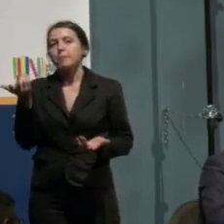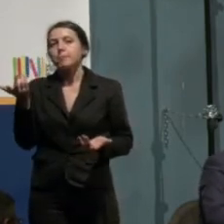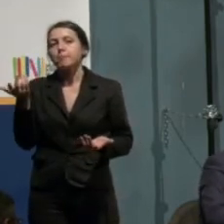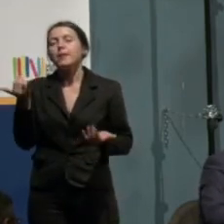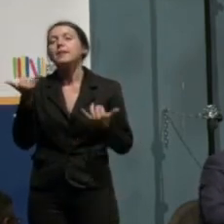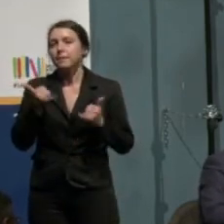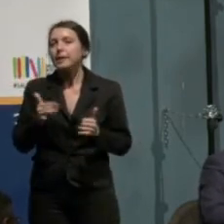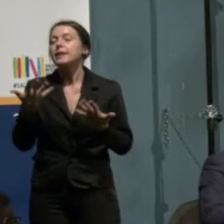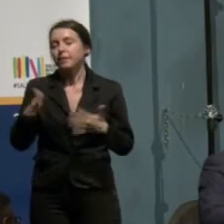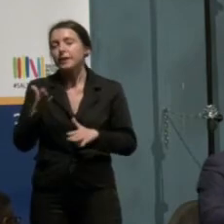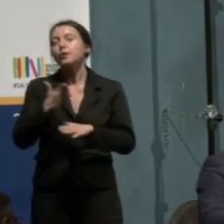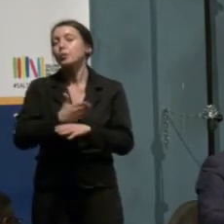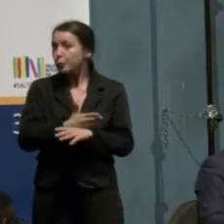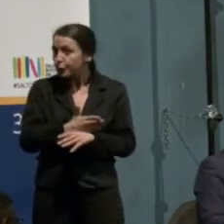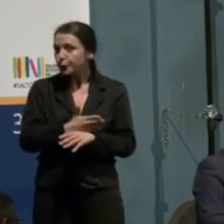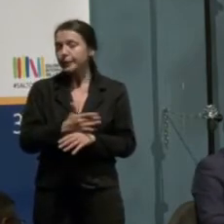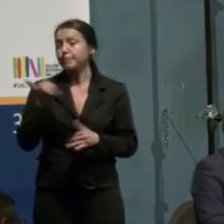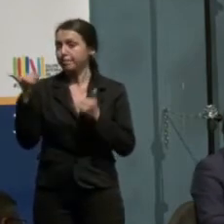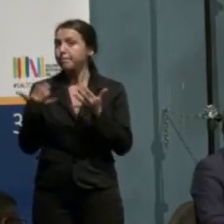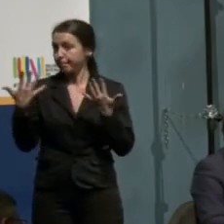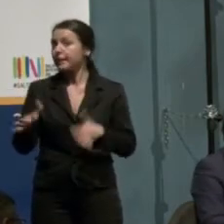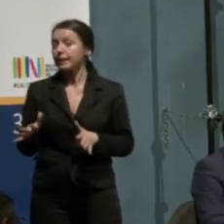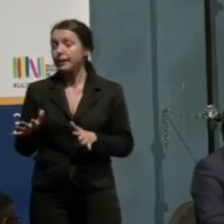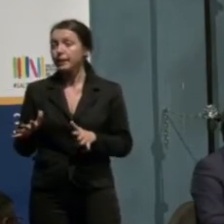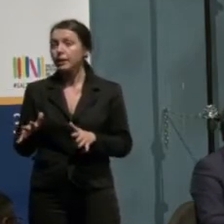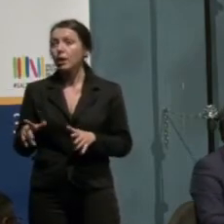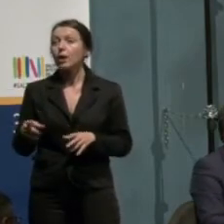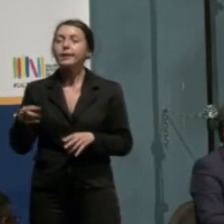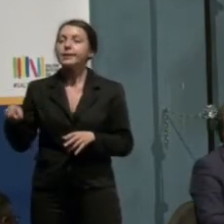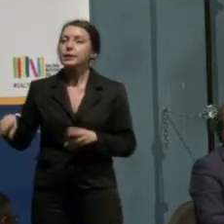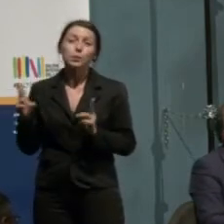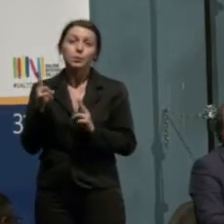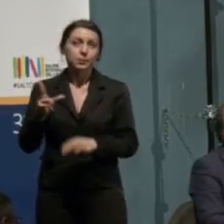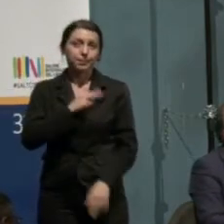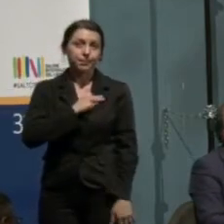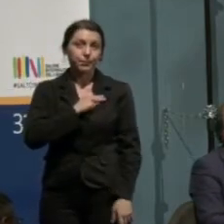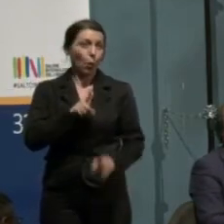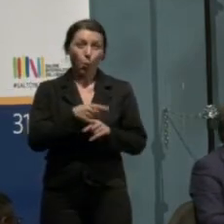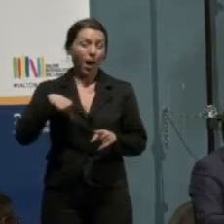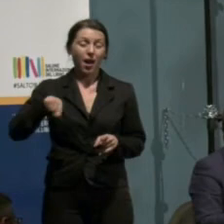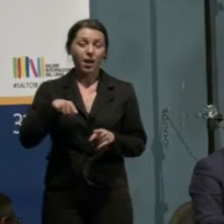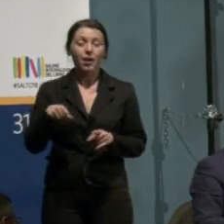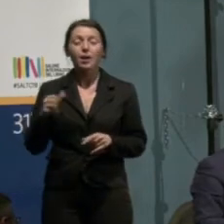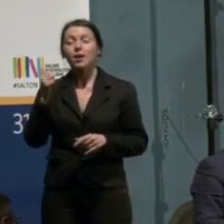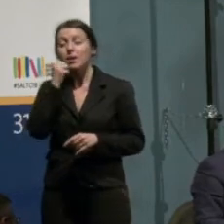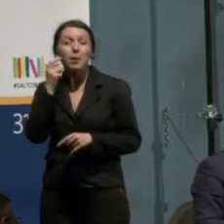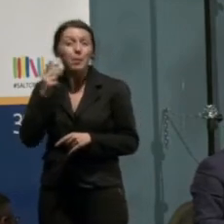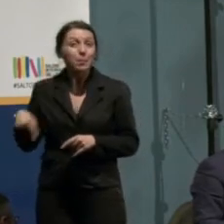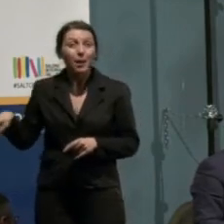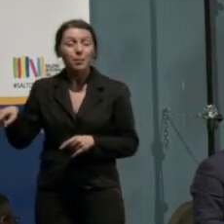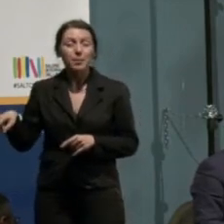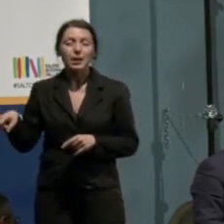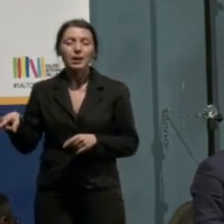torturati ed uccisi non mettono una spilletta come noi ma le mamme anche i papà hanno